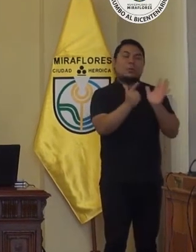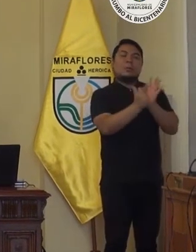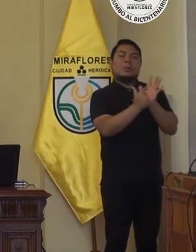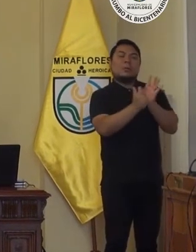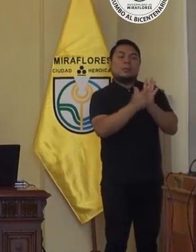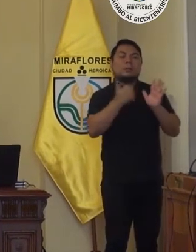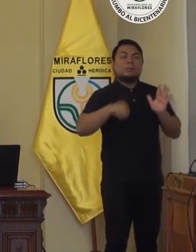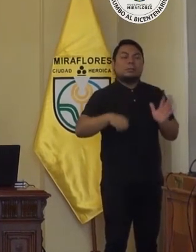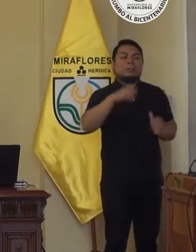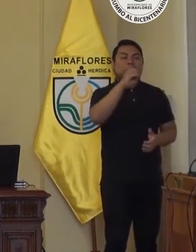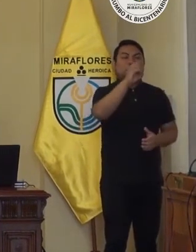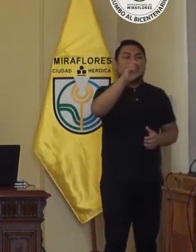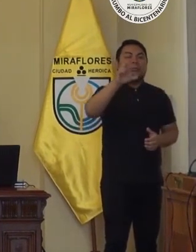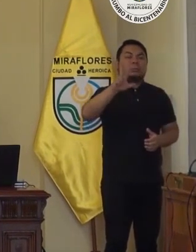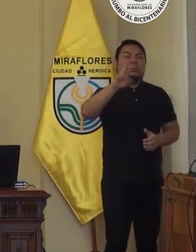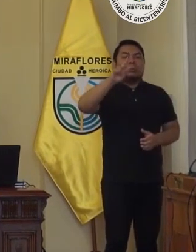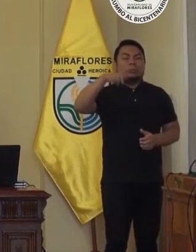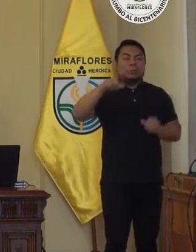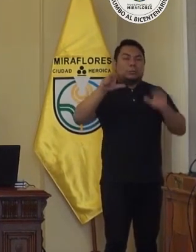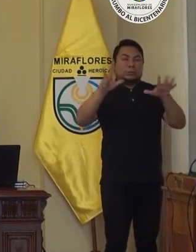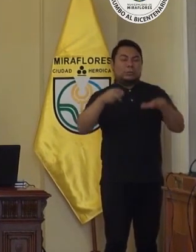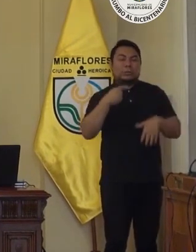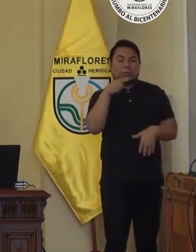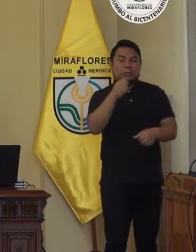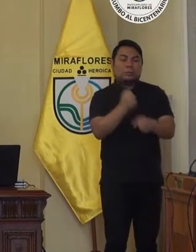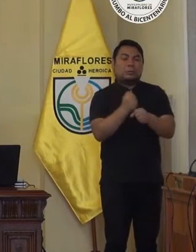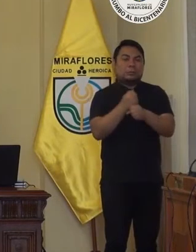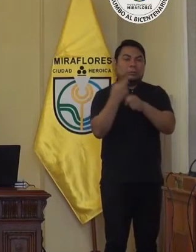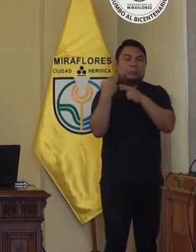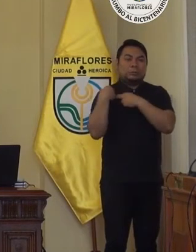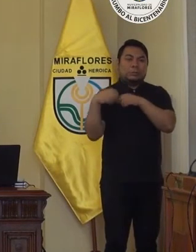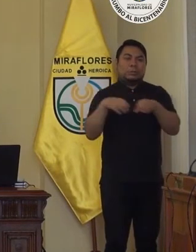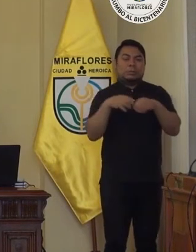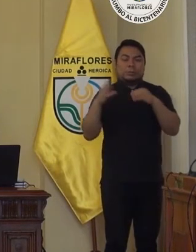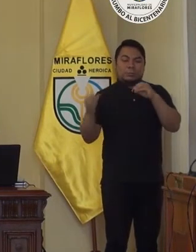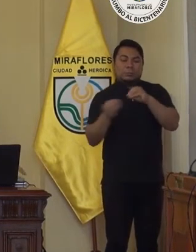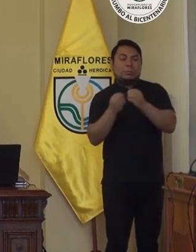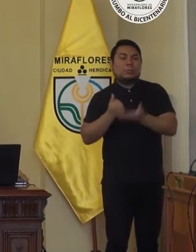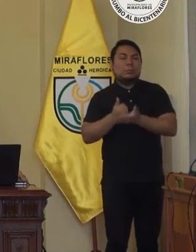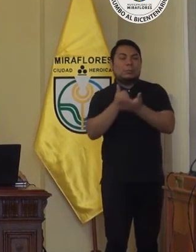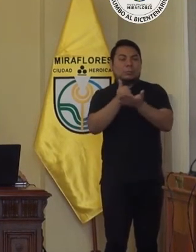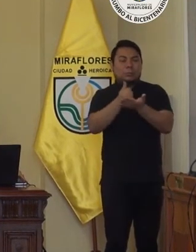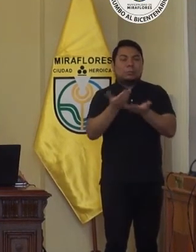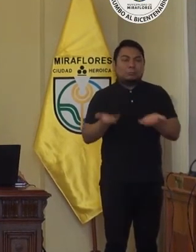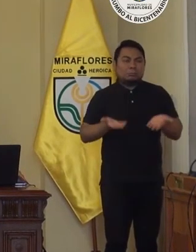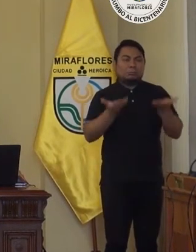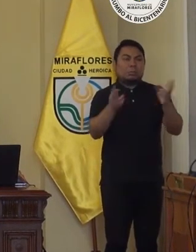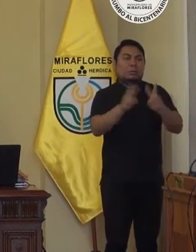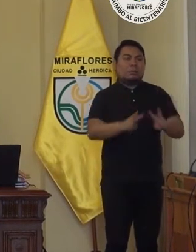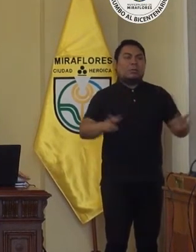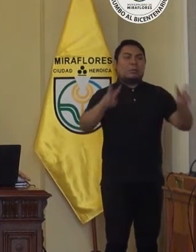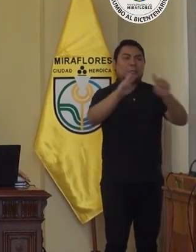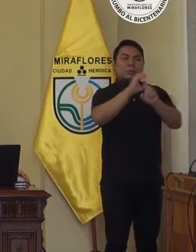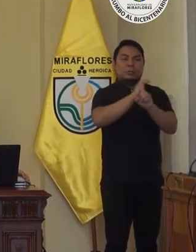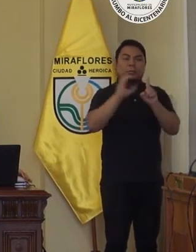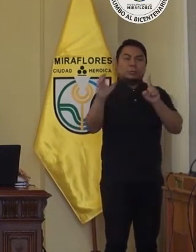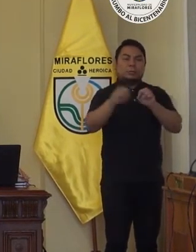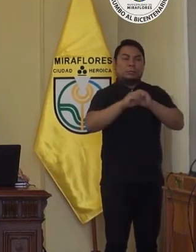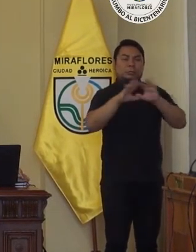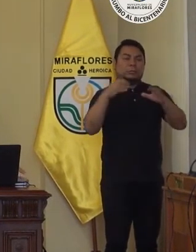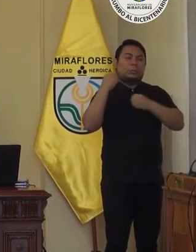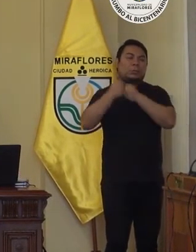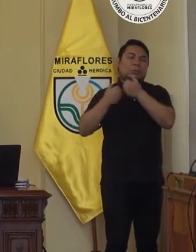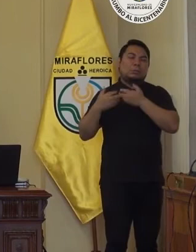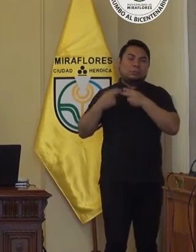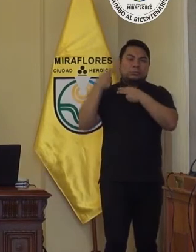de Alcaldía 003-2008, cuya labor realizada contribuye a seguir cultivando nuestros valores culturales ancestrales y